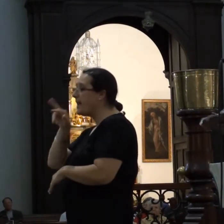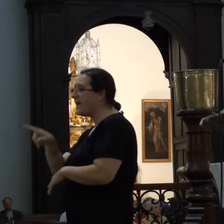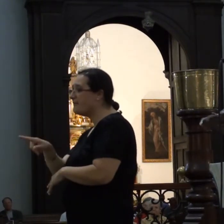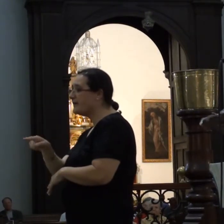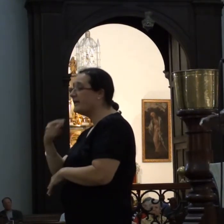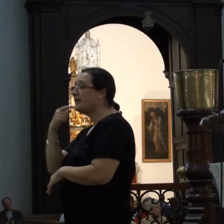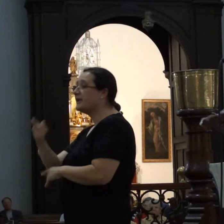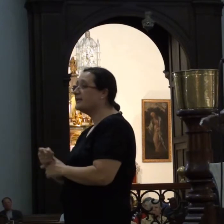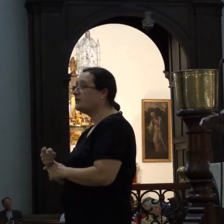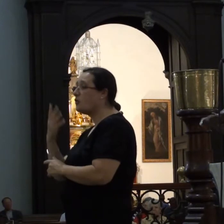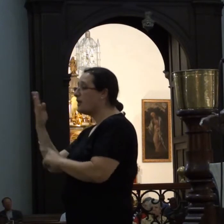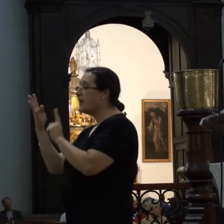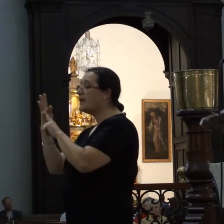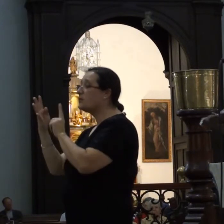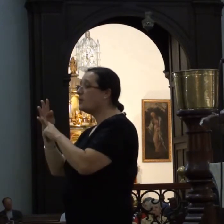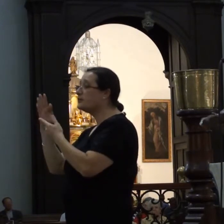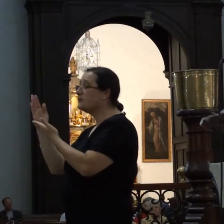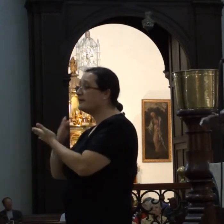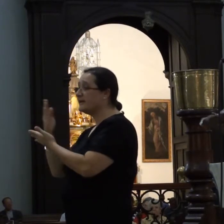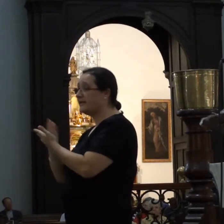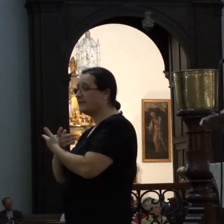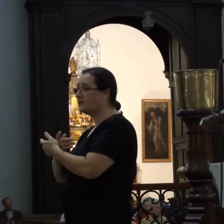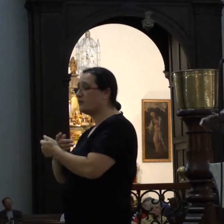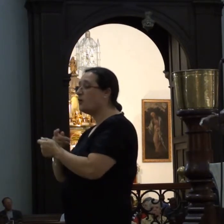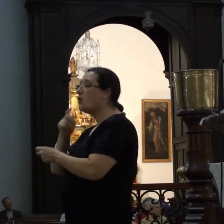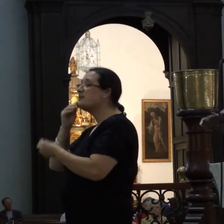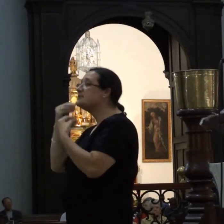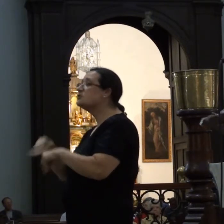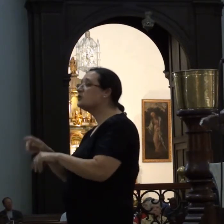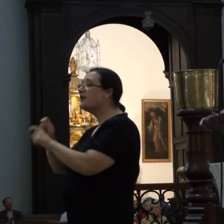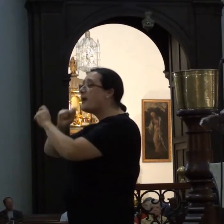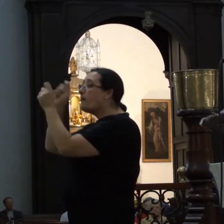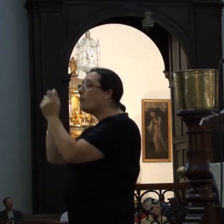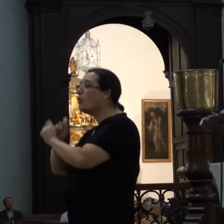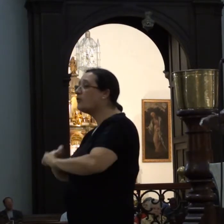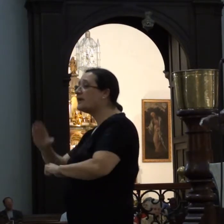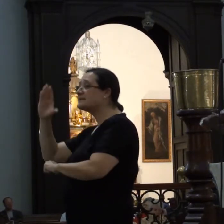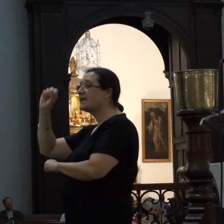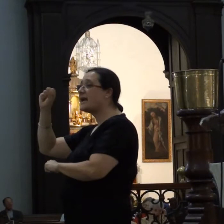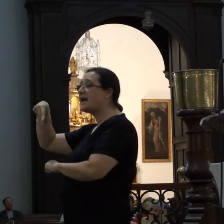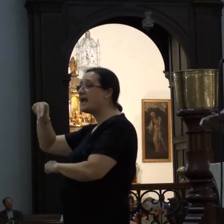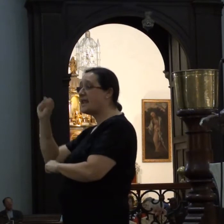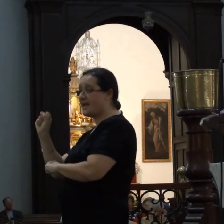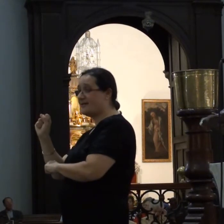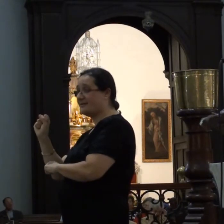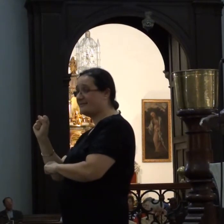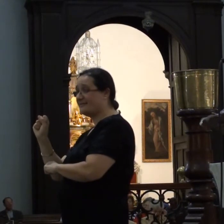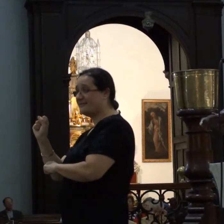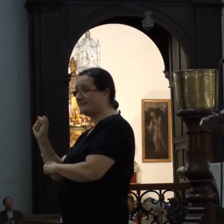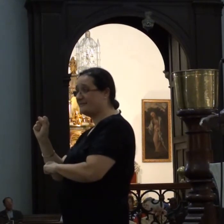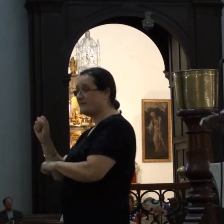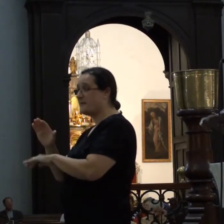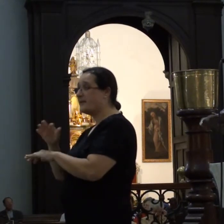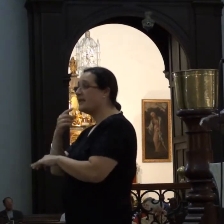el cuarto evangelista en las bodas de caná y que resaltan paradigmáticamente para vivir